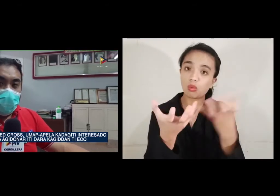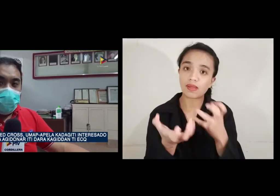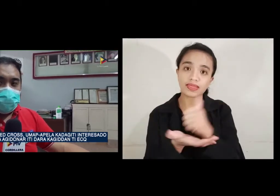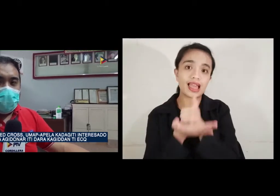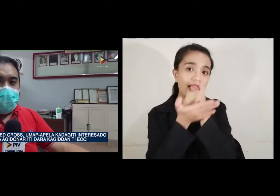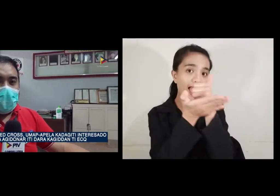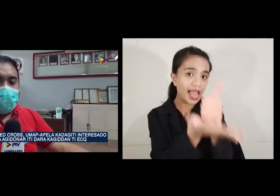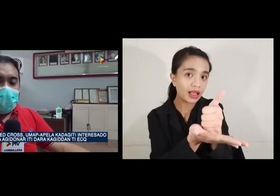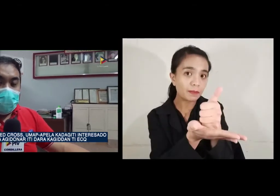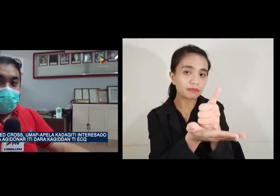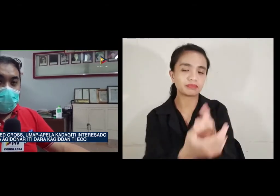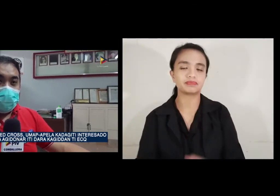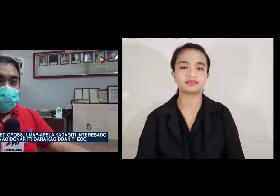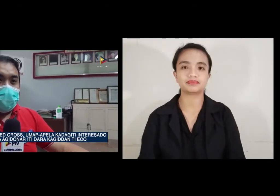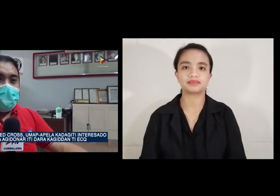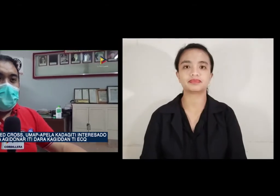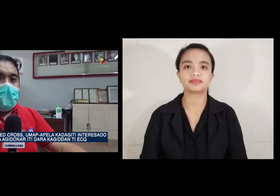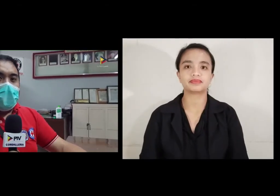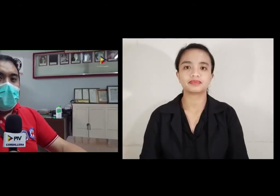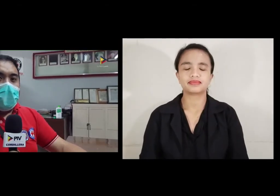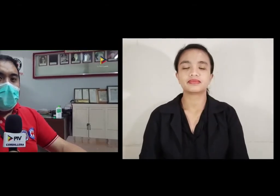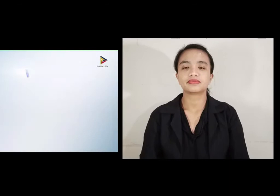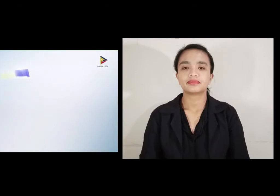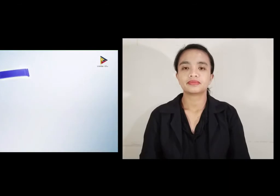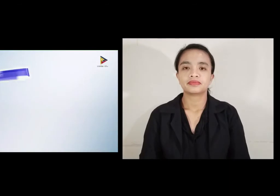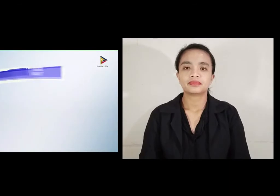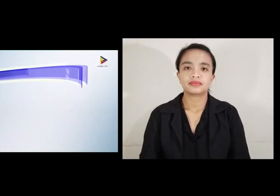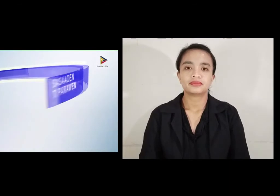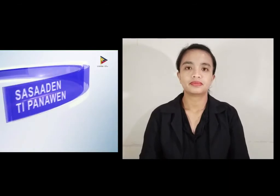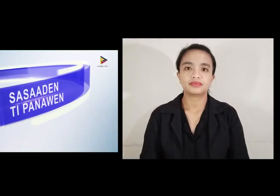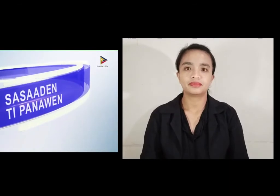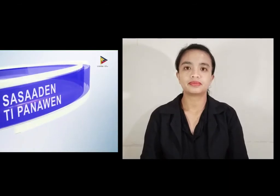pong tumulong po sa adhikain ng Red Cross.